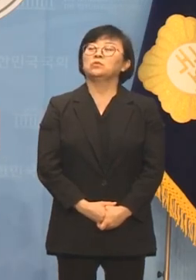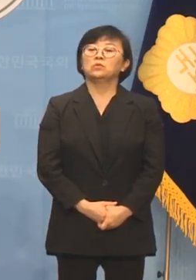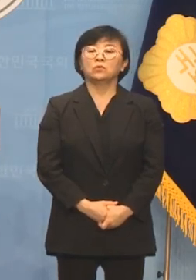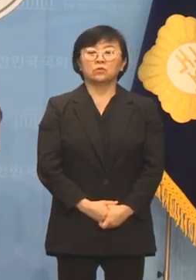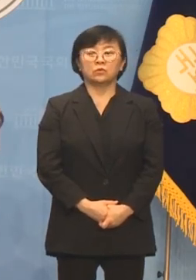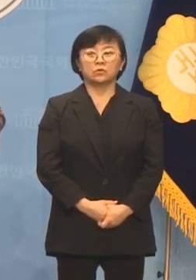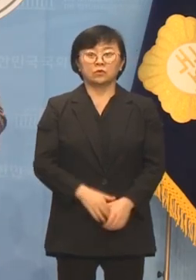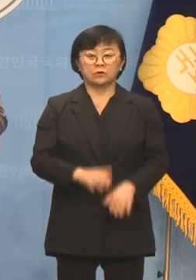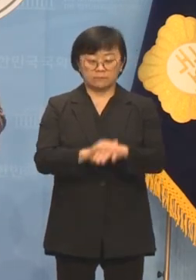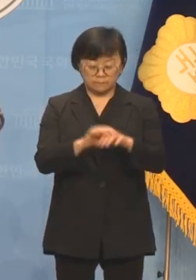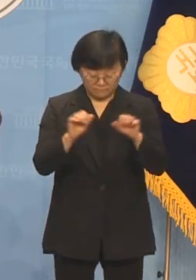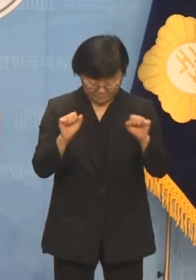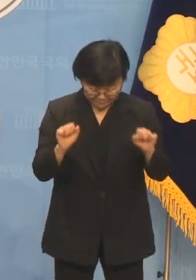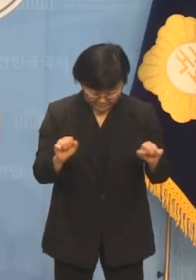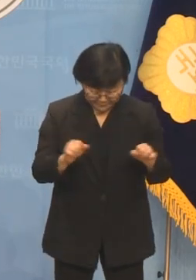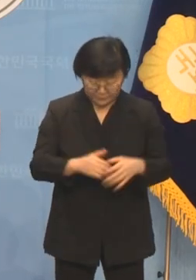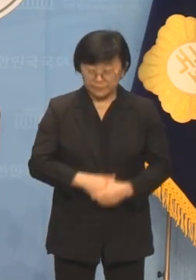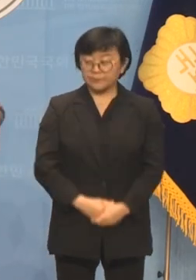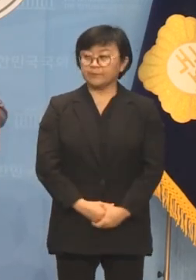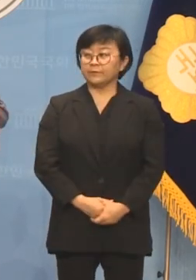네, 안녕하십니까.